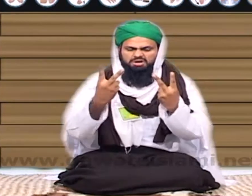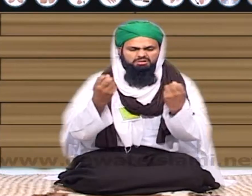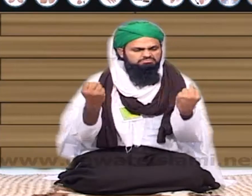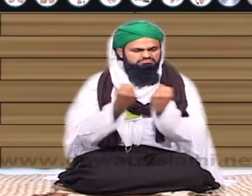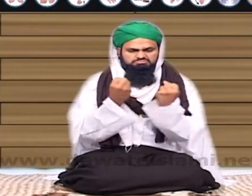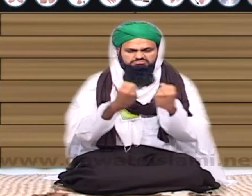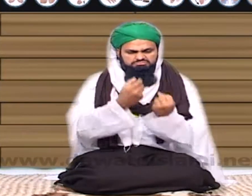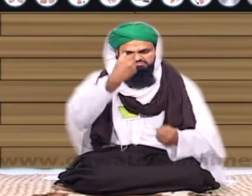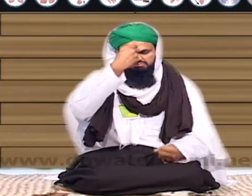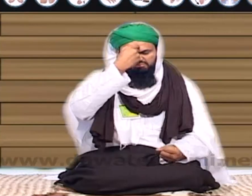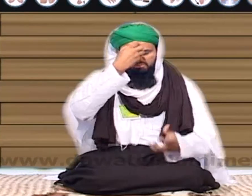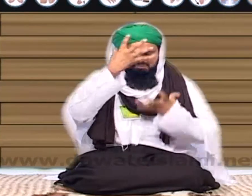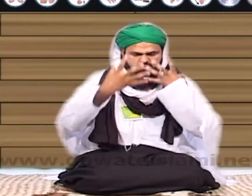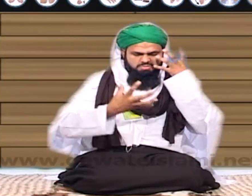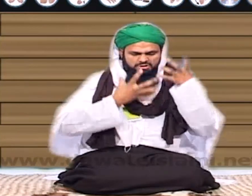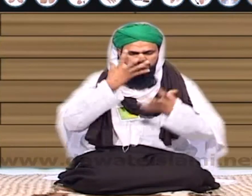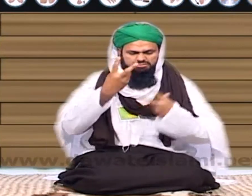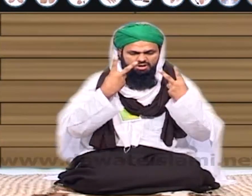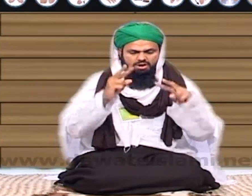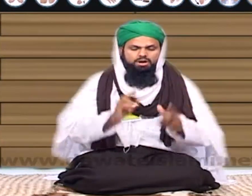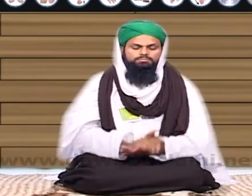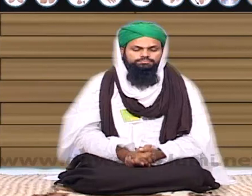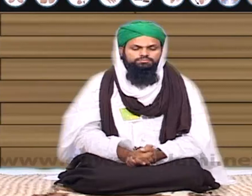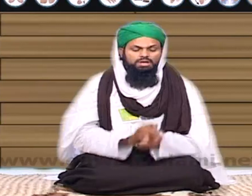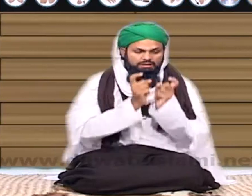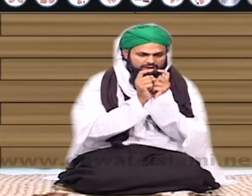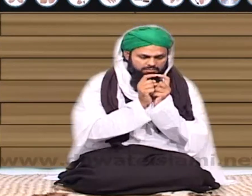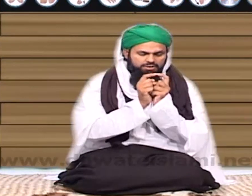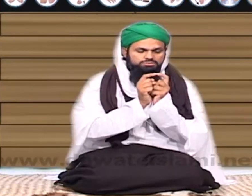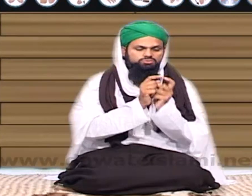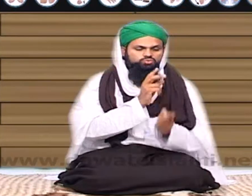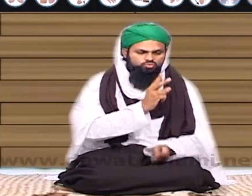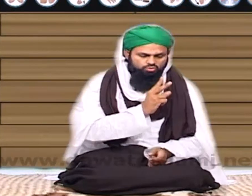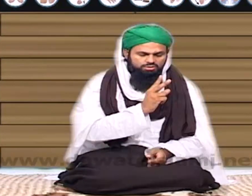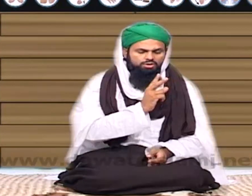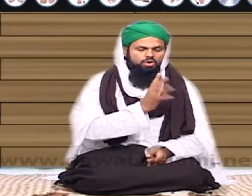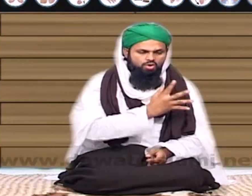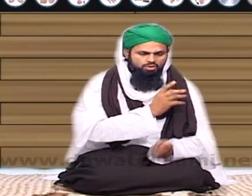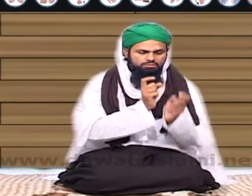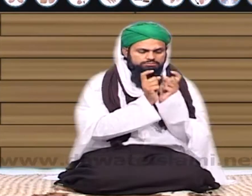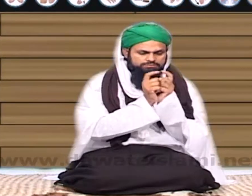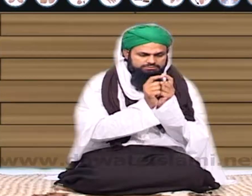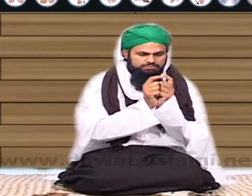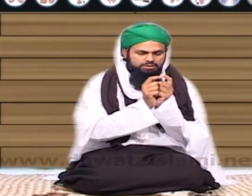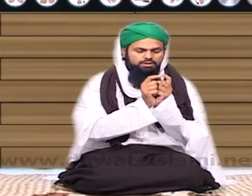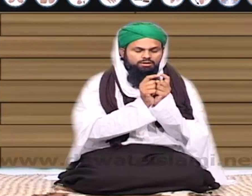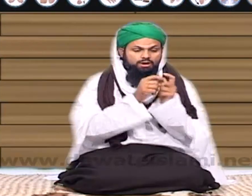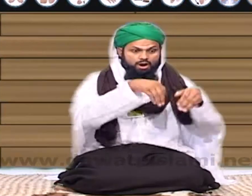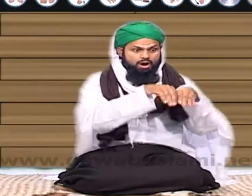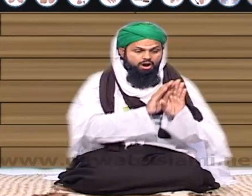سب پر ظاہر. تو جو اس طرح لڑواتا ہے، چغلی کھاتا ہے، غیبت کرتا ہے، قبر میں اس کا عذاب. اس شخص نے یہ